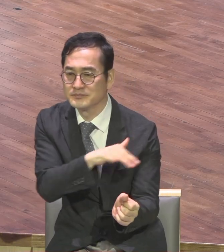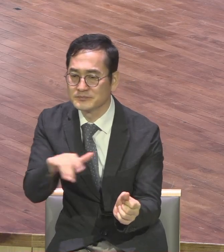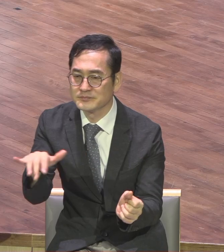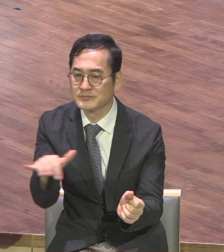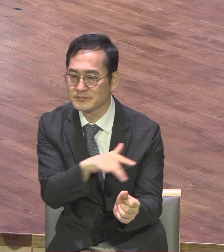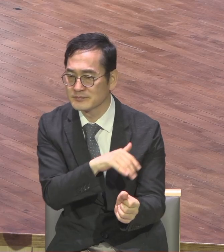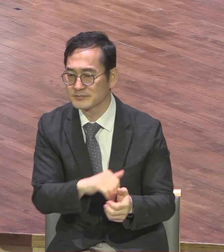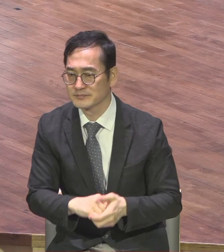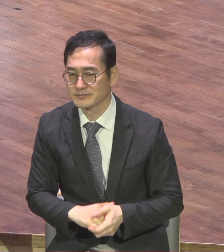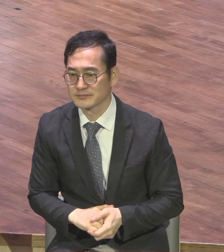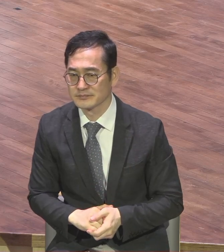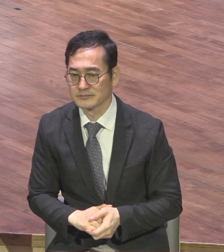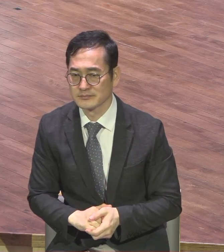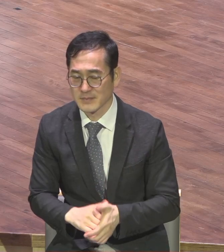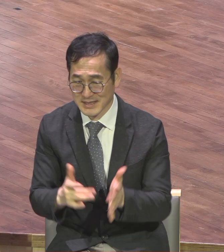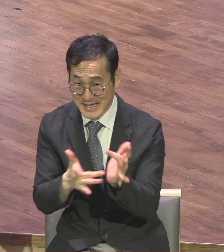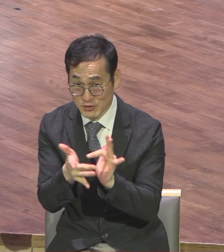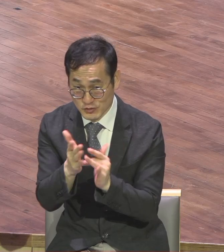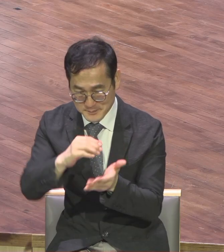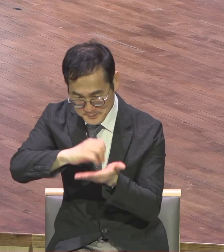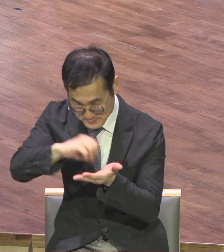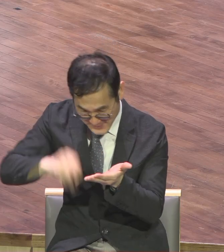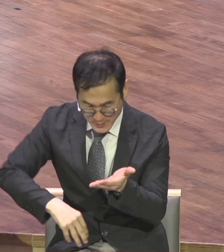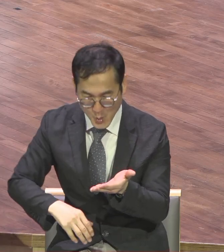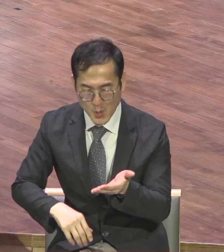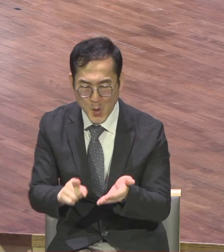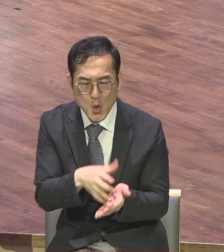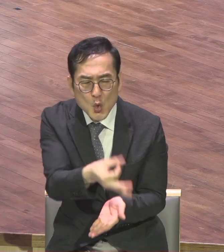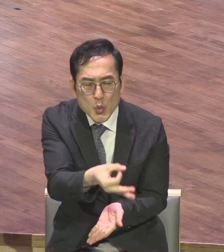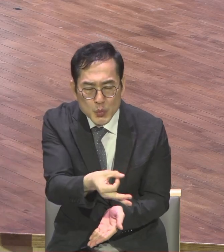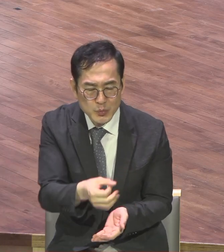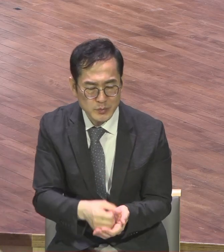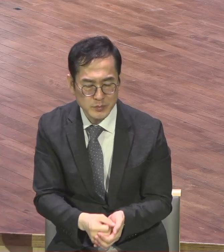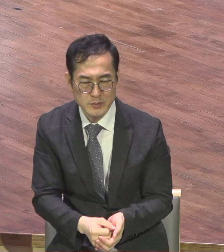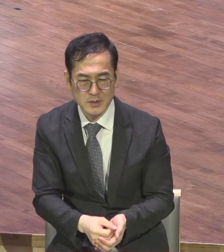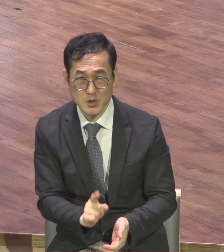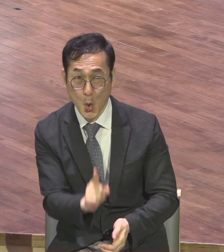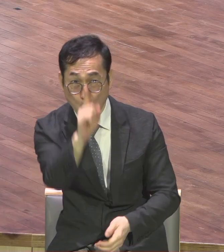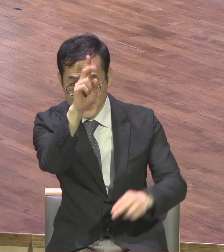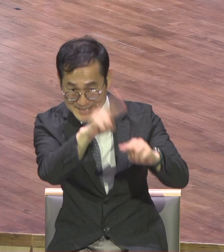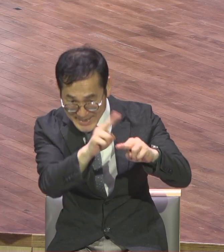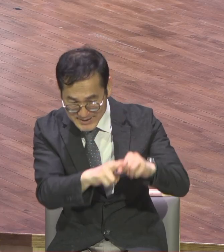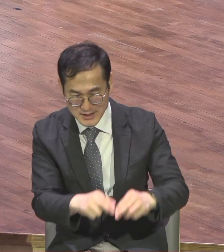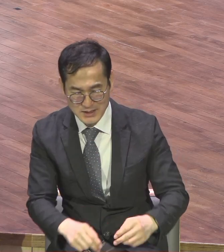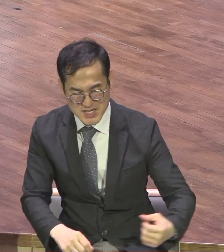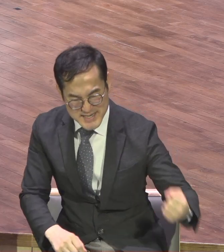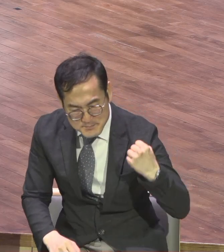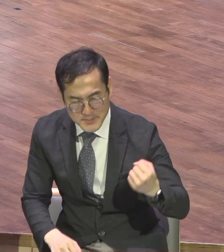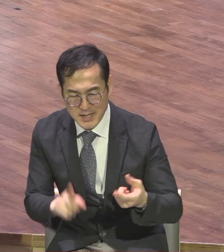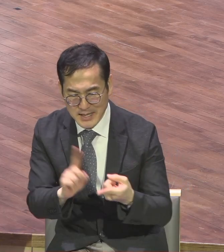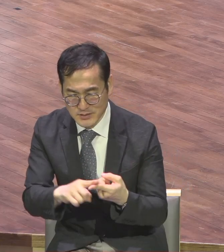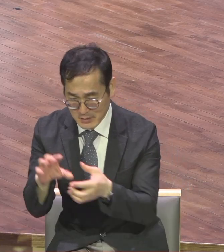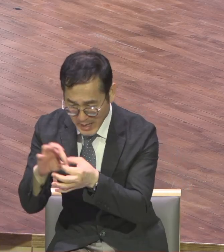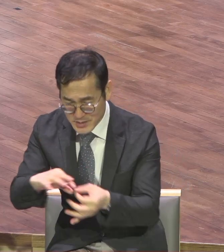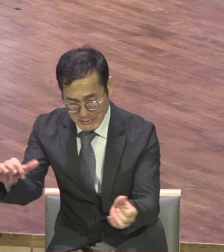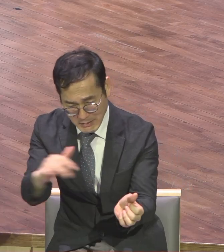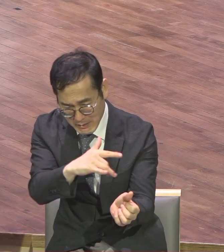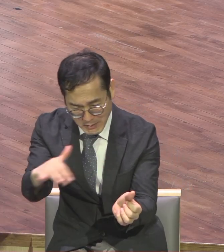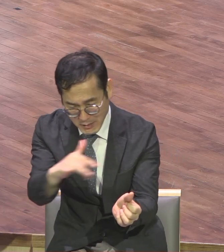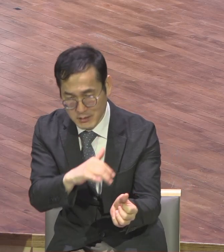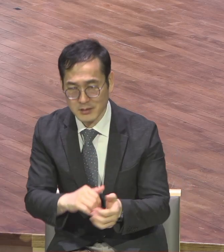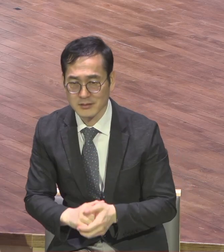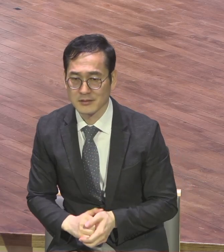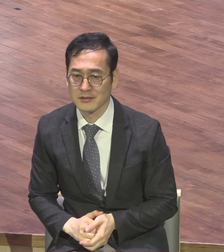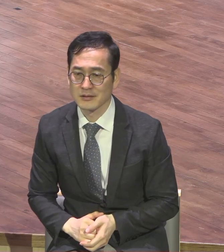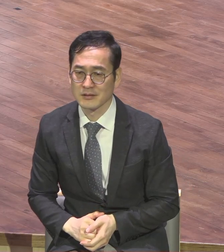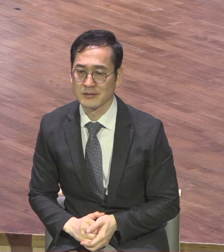관심입니다. 예수 그리스도가 아니고 다른데 돈, 자리, 자기 파워 여기만 관심이 있어요. 그리스도에